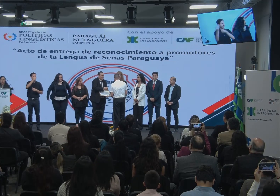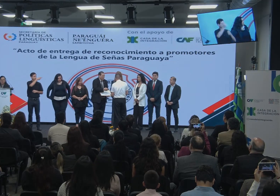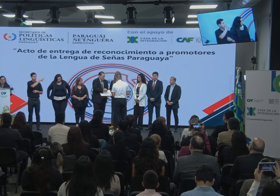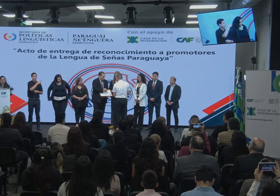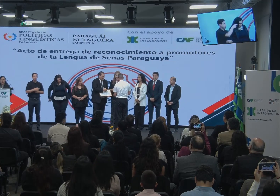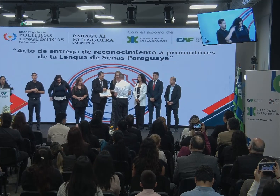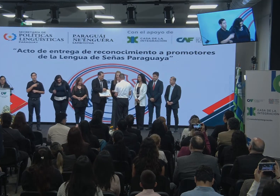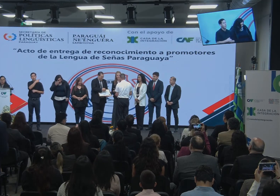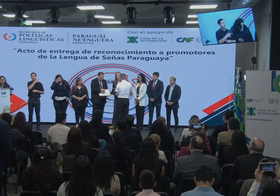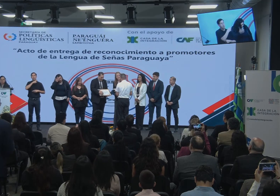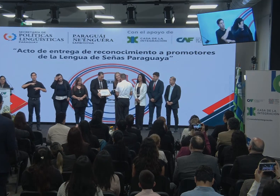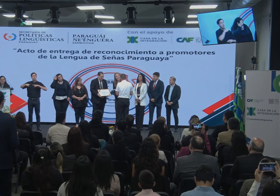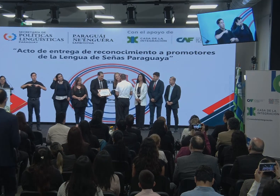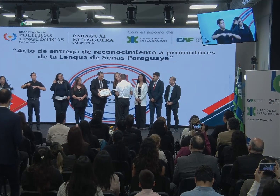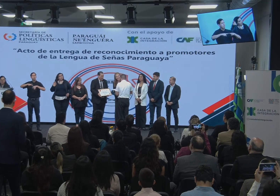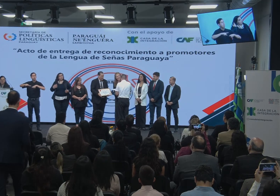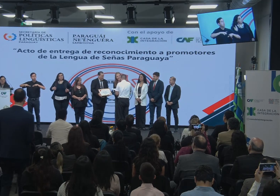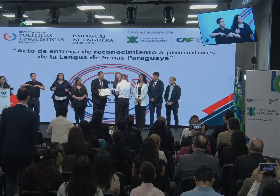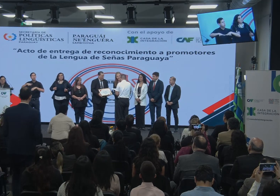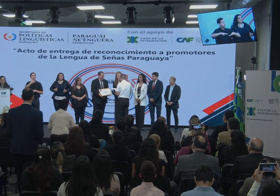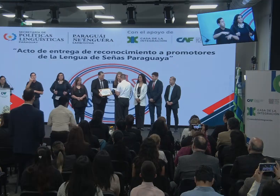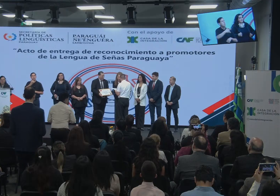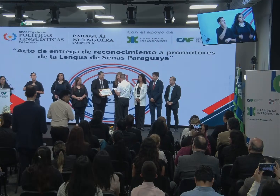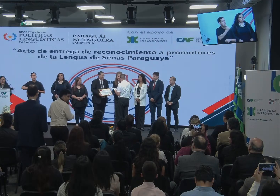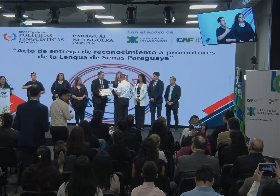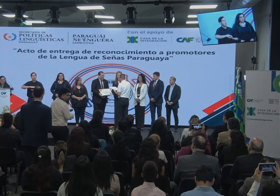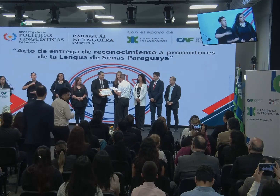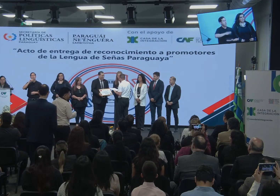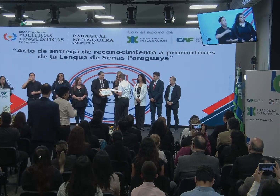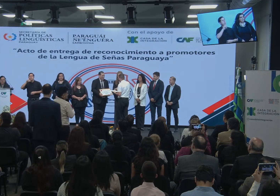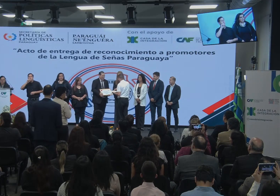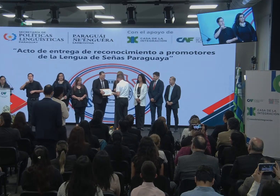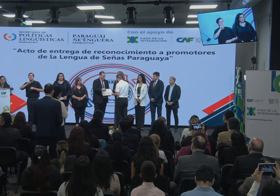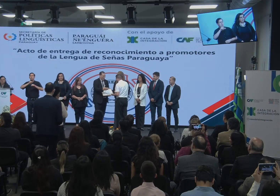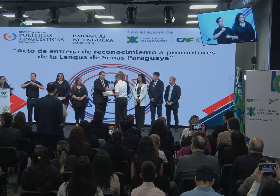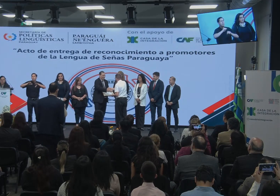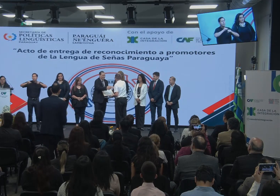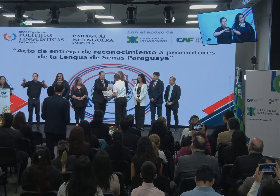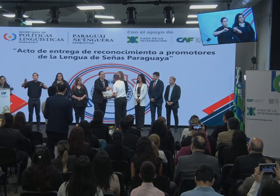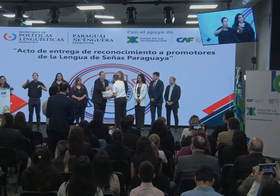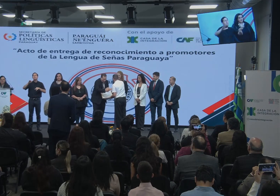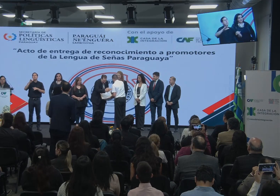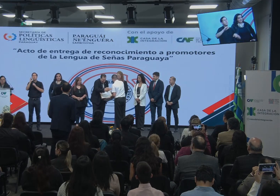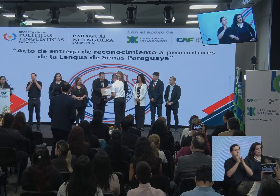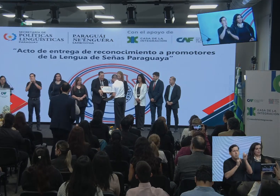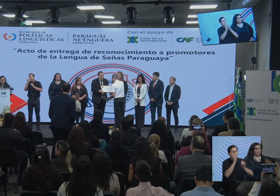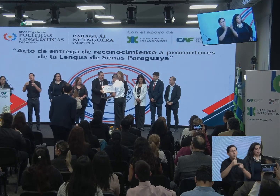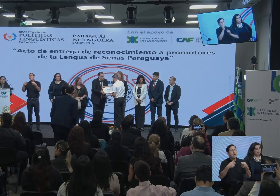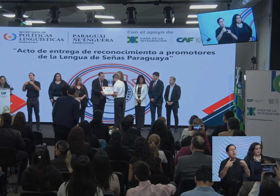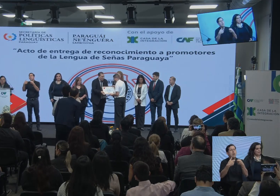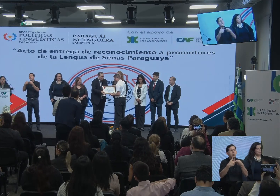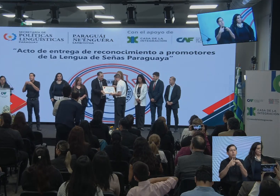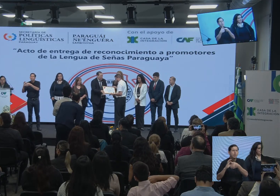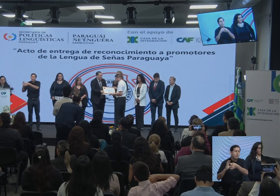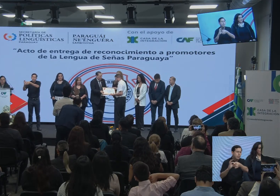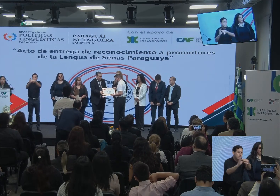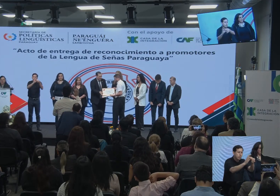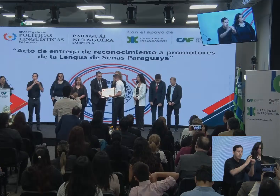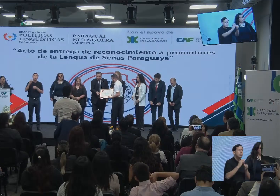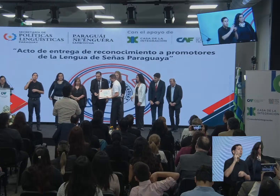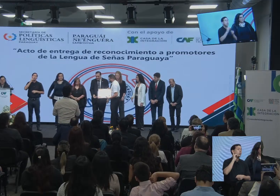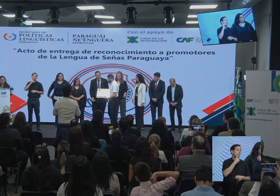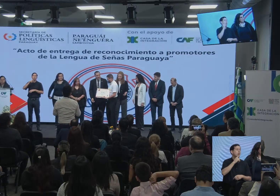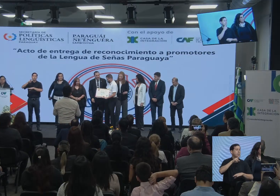del Paraguay, con una gran capacidad para explicar y difundir información a las asociaciones de sordos del